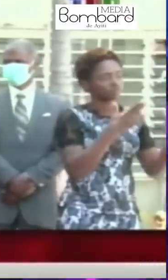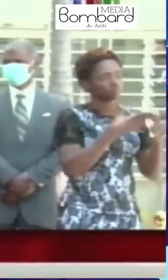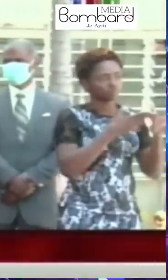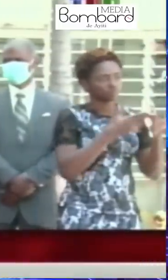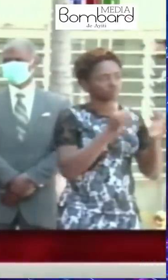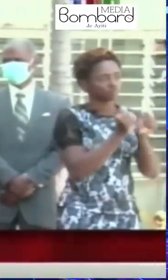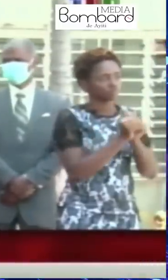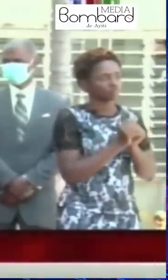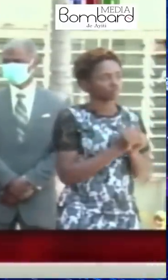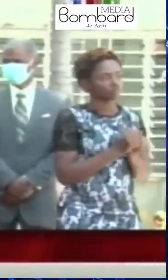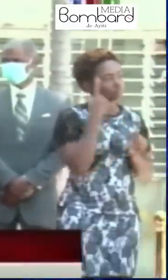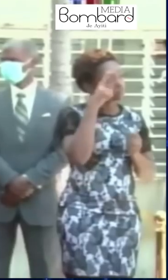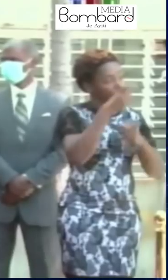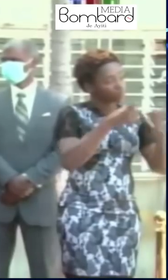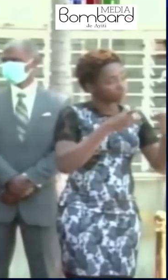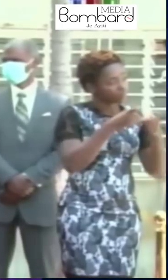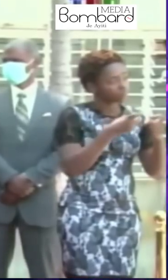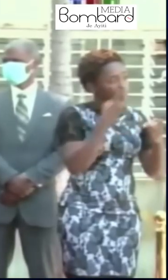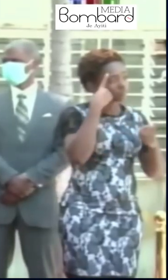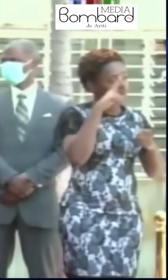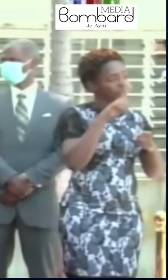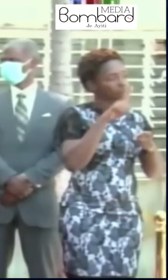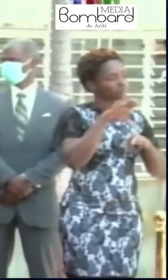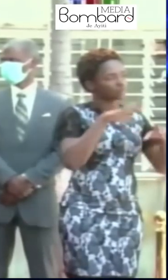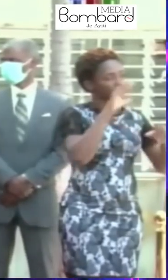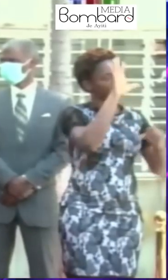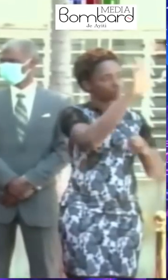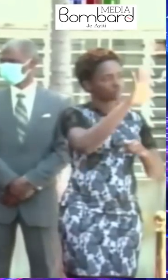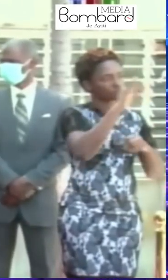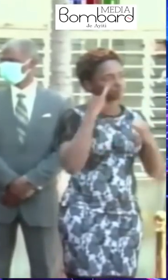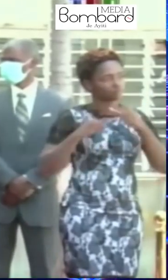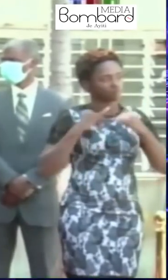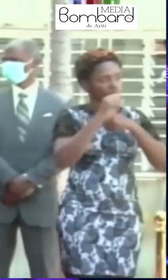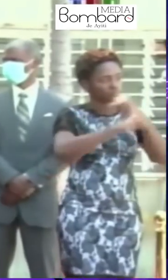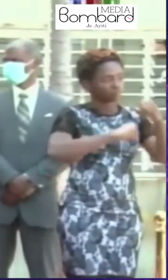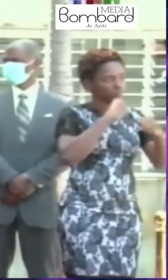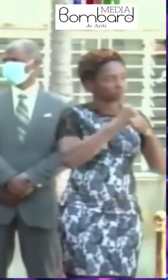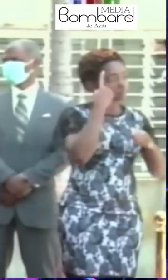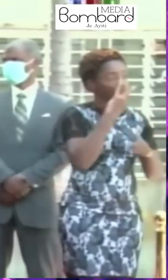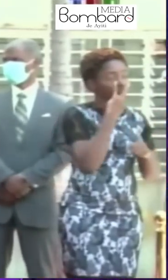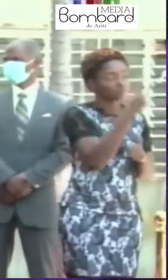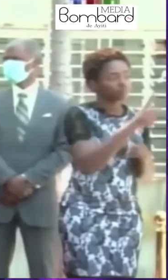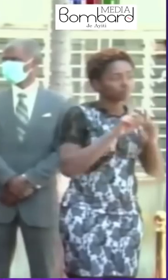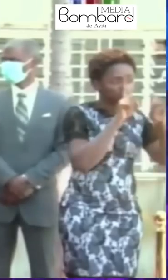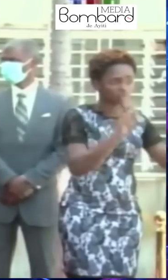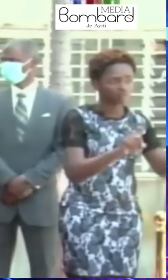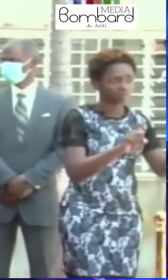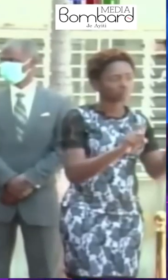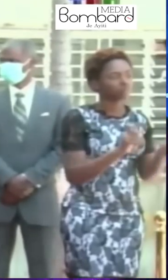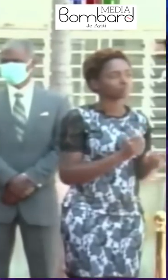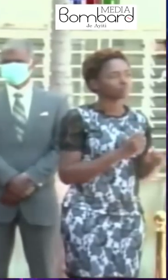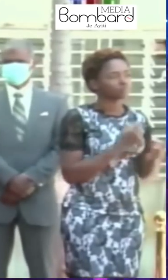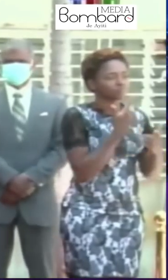pays, nous croyons qu'il y a un contrôle qui va le faire pendant 5 dernières années pour voir exactement quelle quantité, quel type